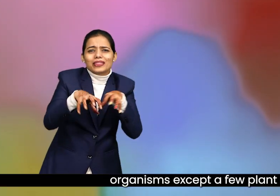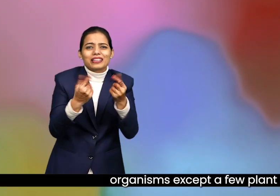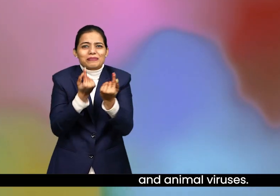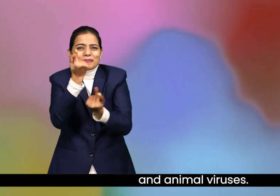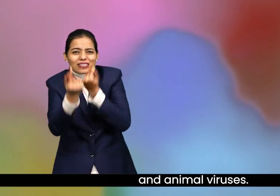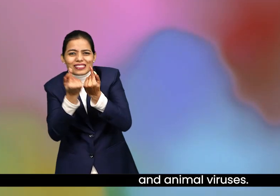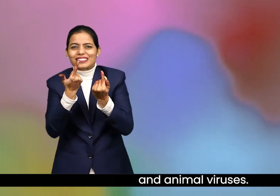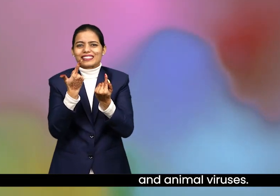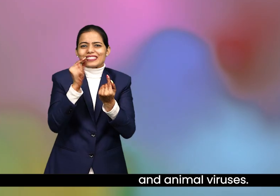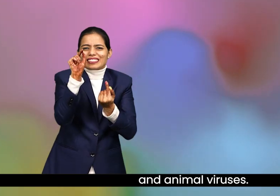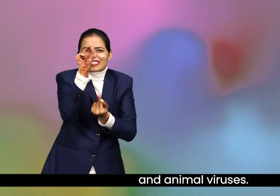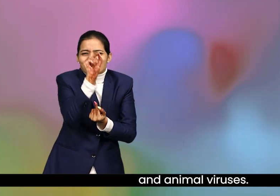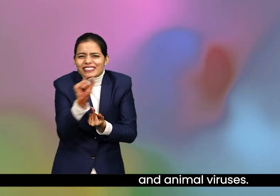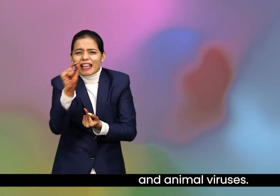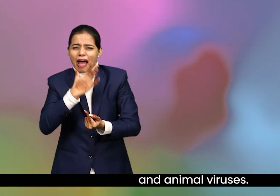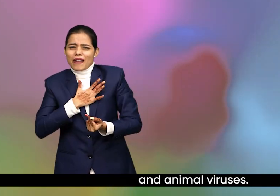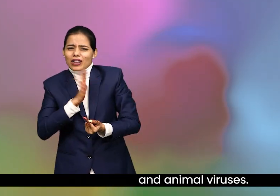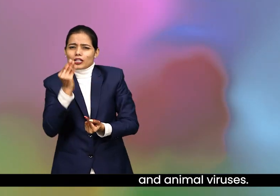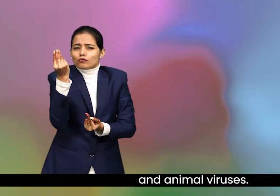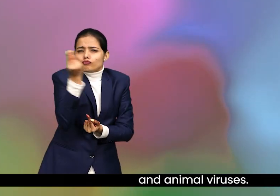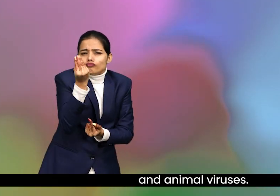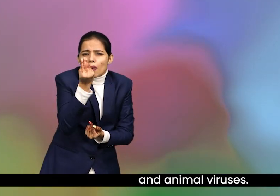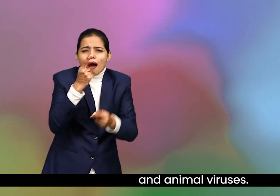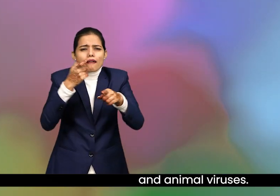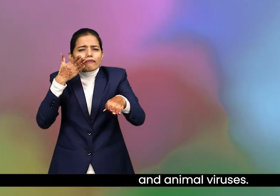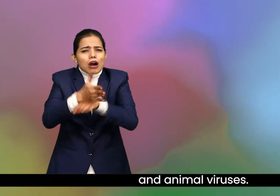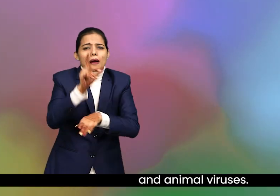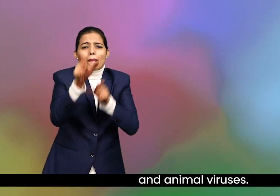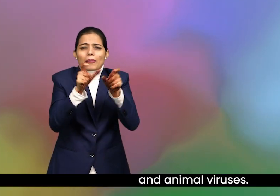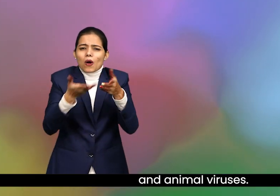and தவிர animal viruses. கிட்டத்தட்ட அனைத்து உயிரினங்களிலும் உள்ளது.